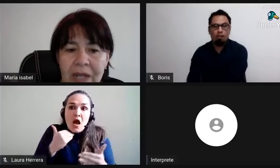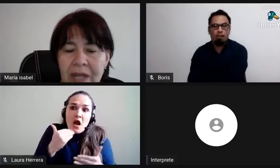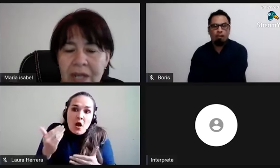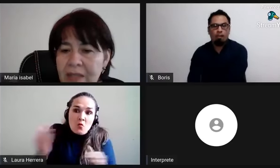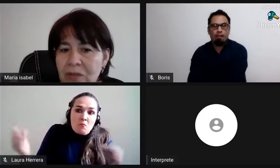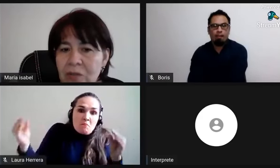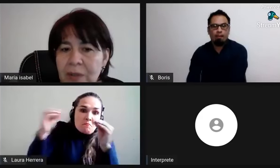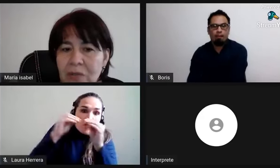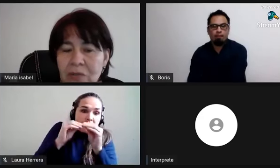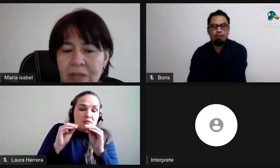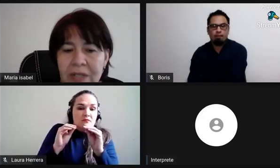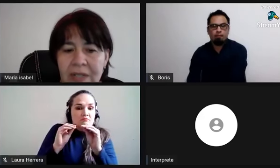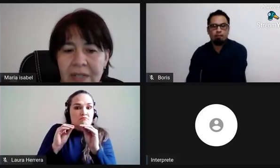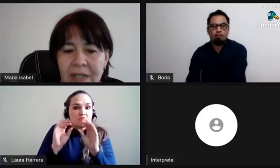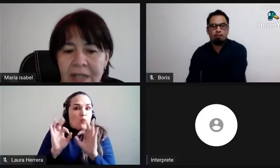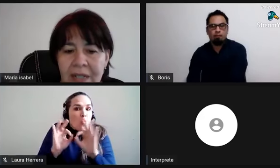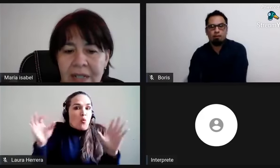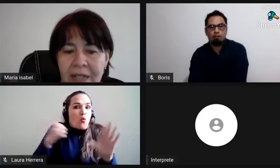oportunidad de hacer sus preguntas.